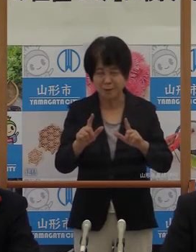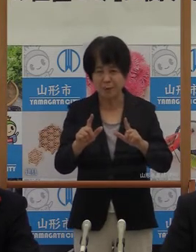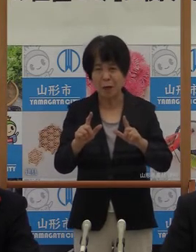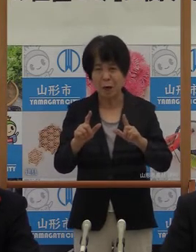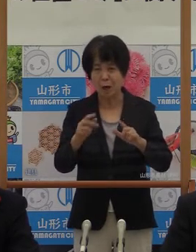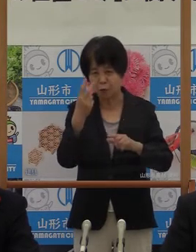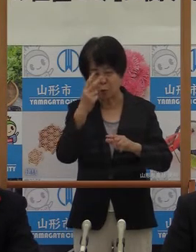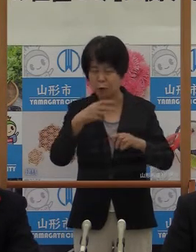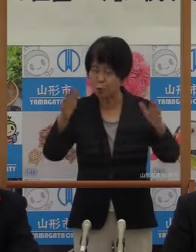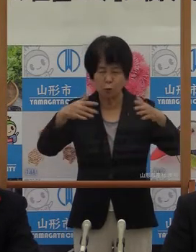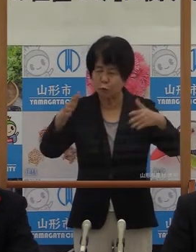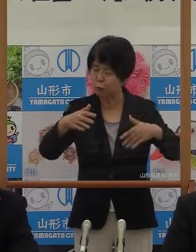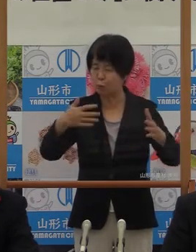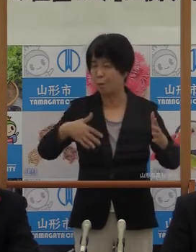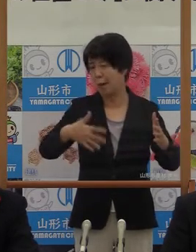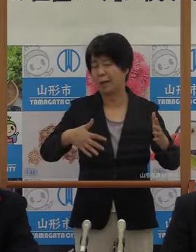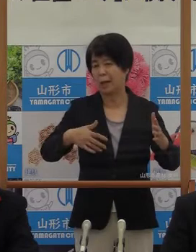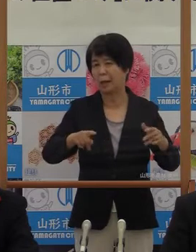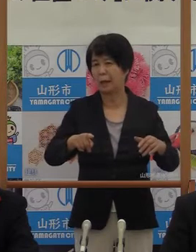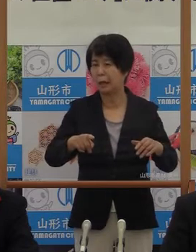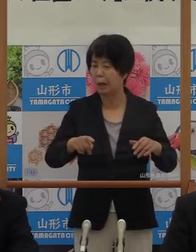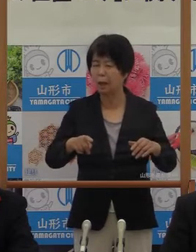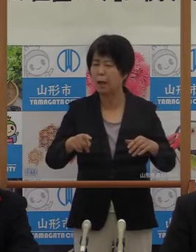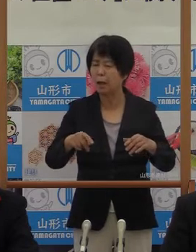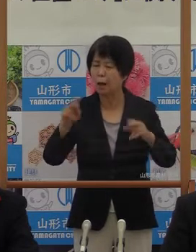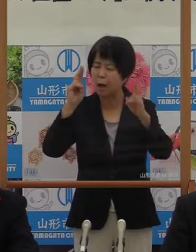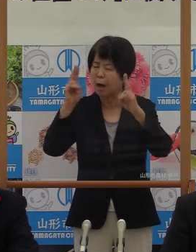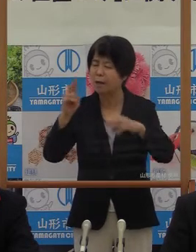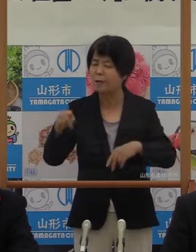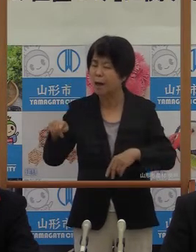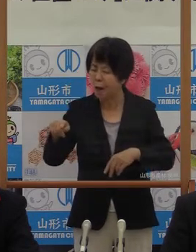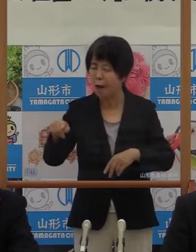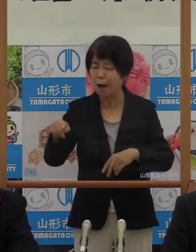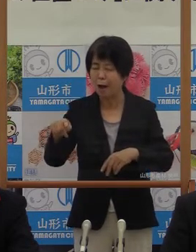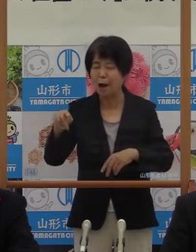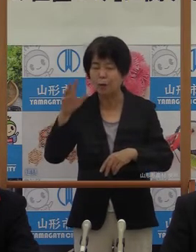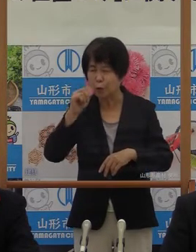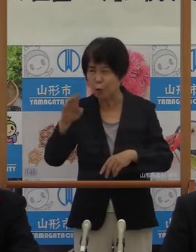ませんので、こちらとしては把握しておりません。まあ、ただ